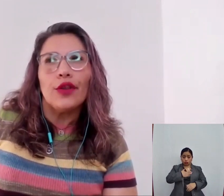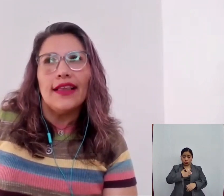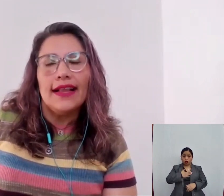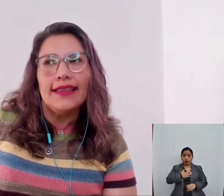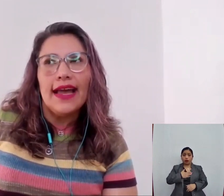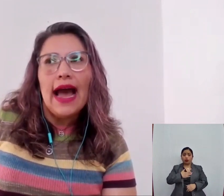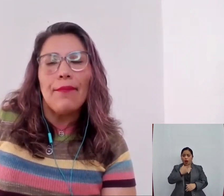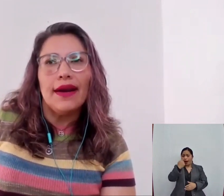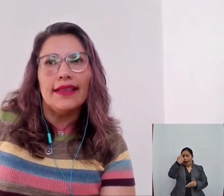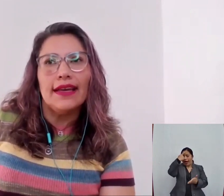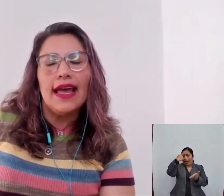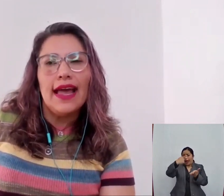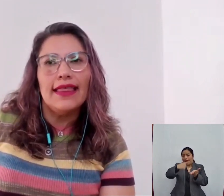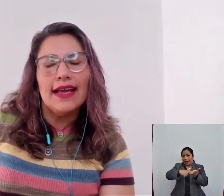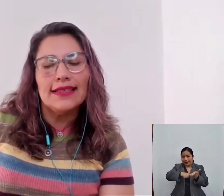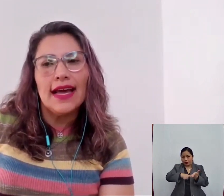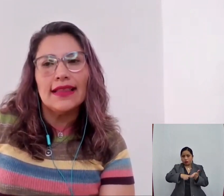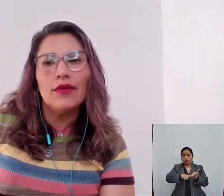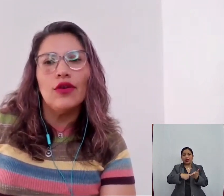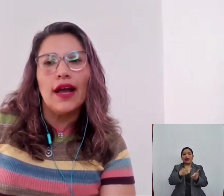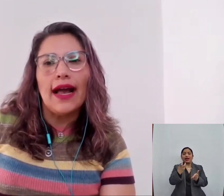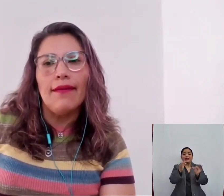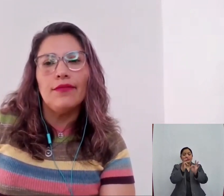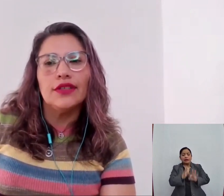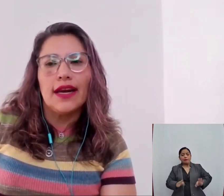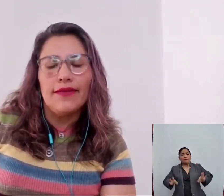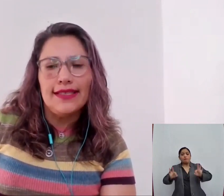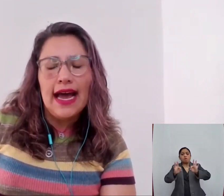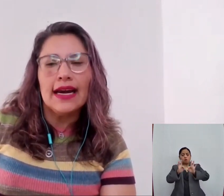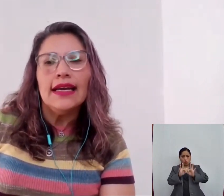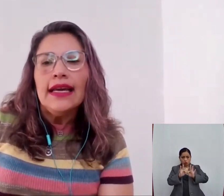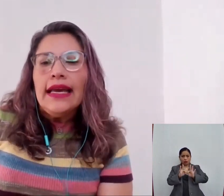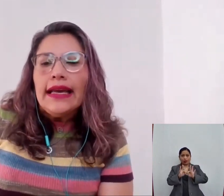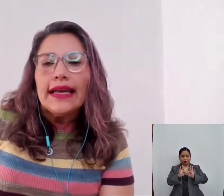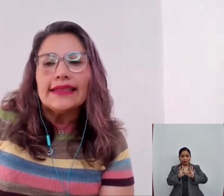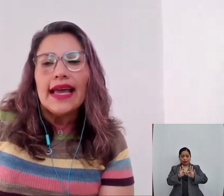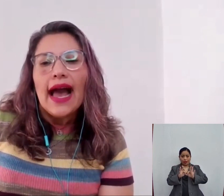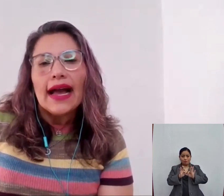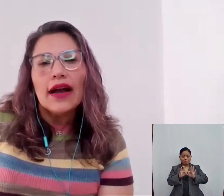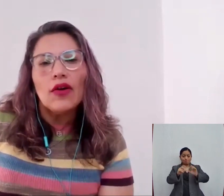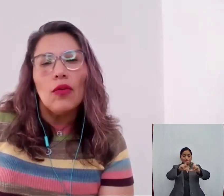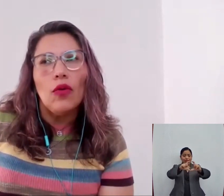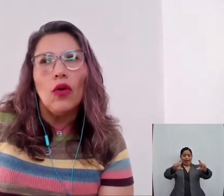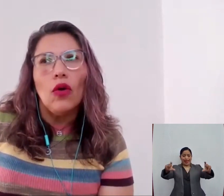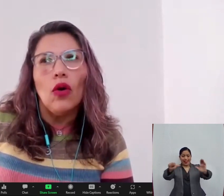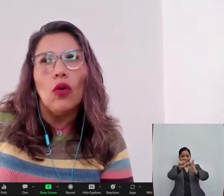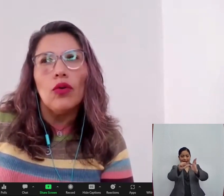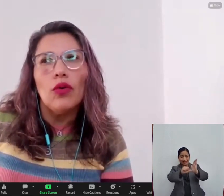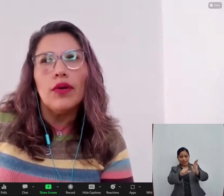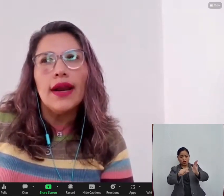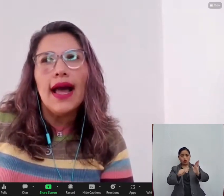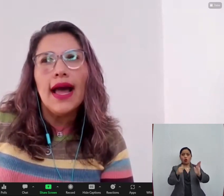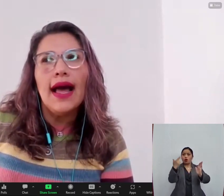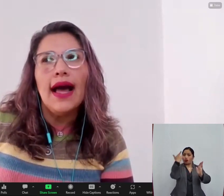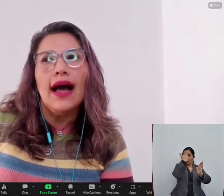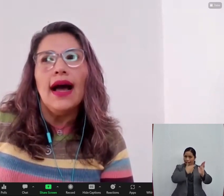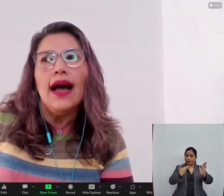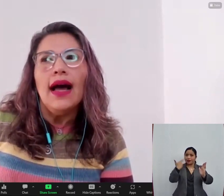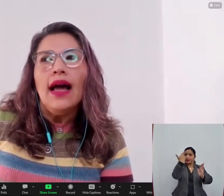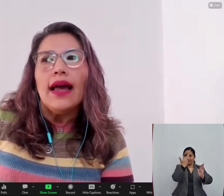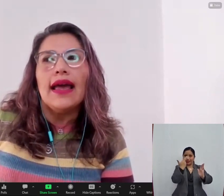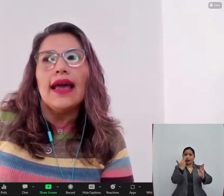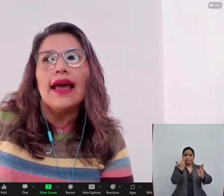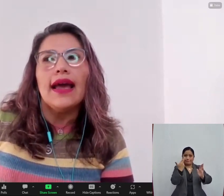es importante, a partir de este artículo que acabamos de revisar, que se haga como una